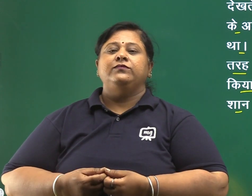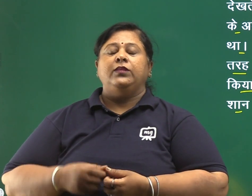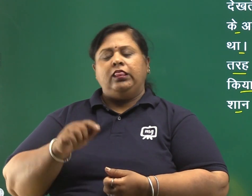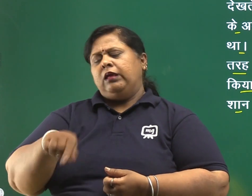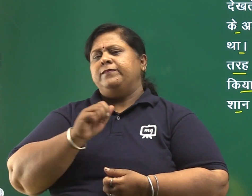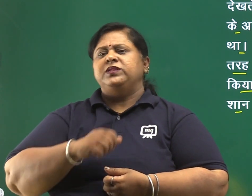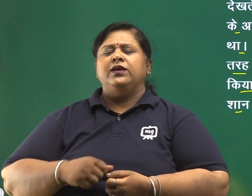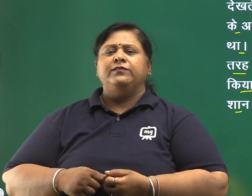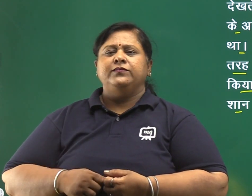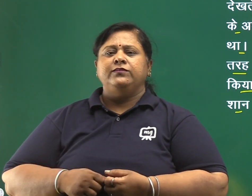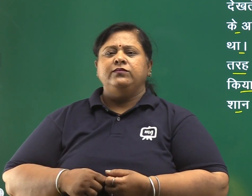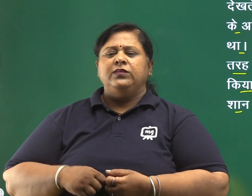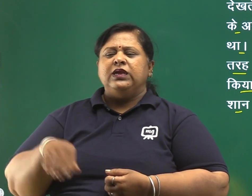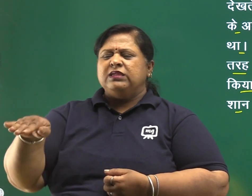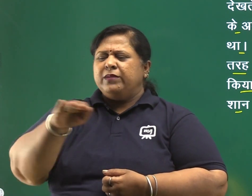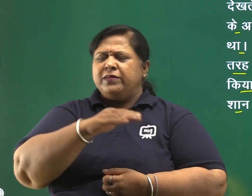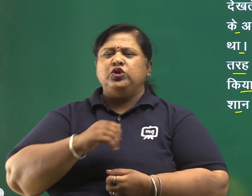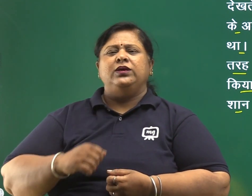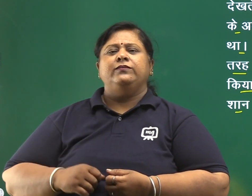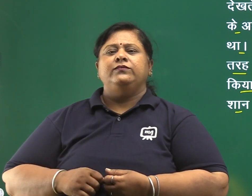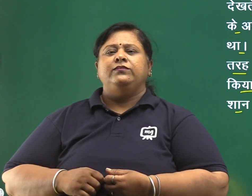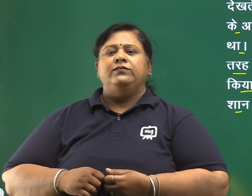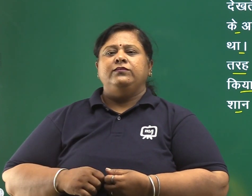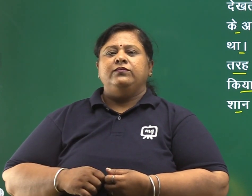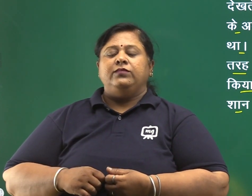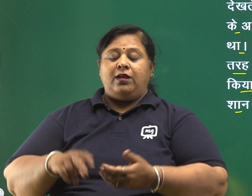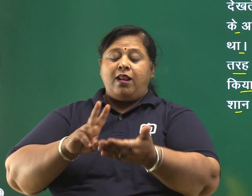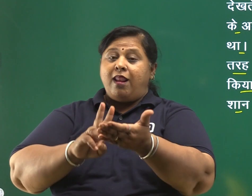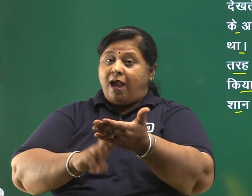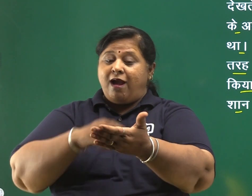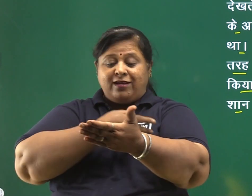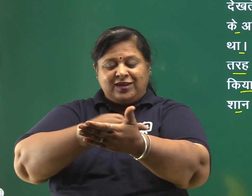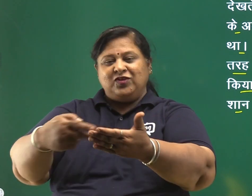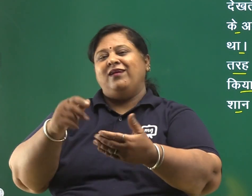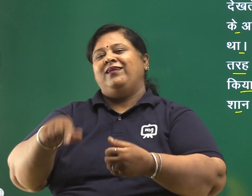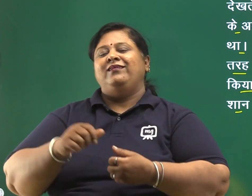तब से सभी बच्चे नागराजन का ही